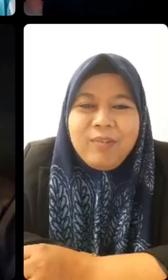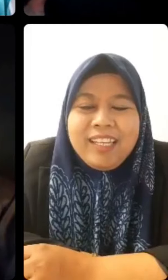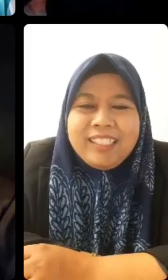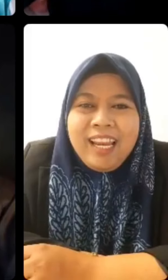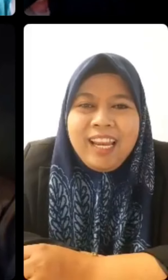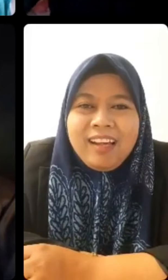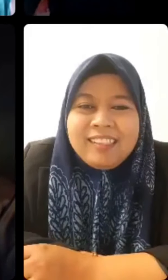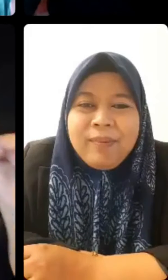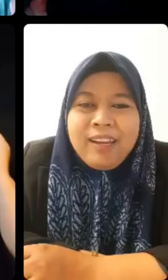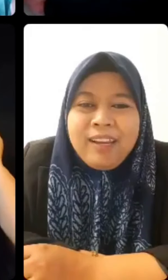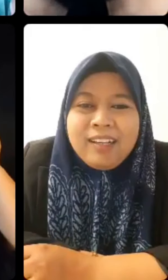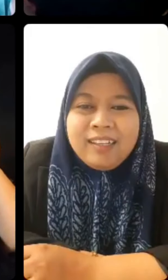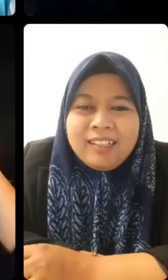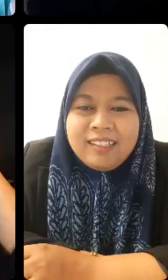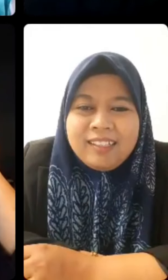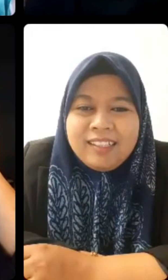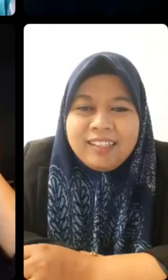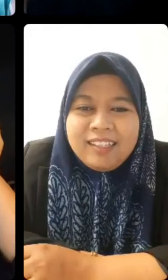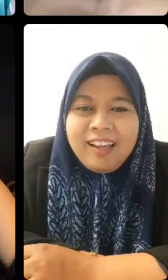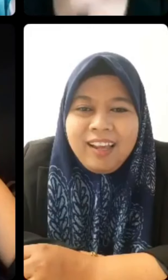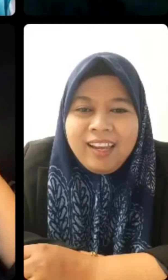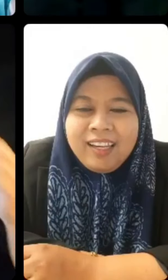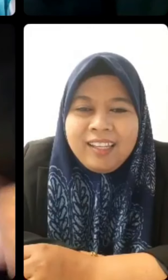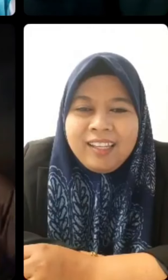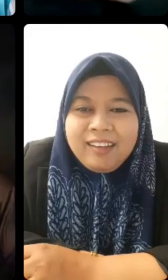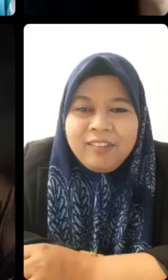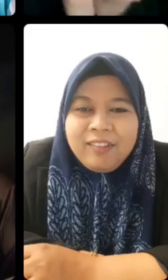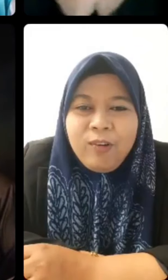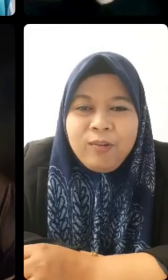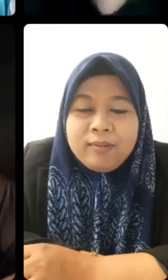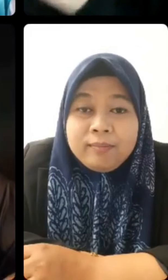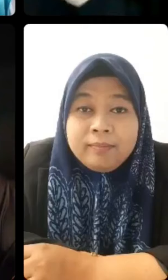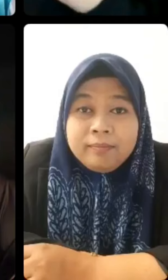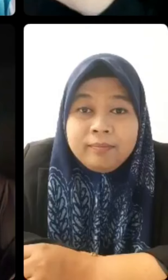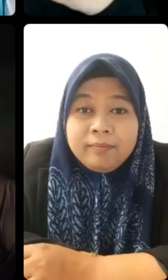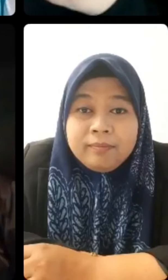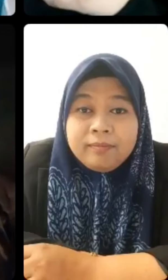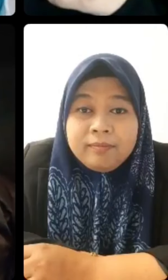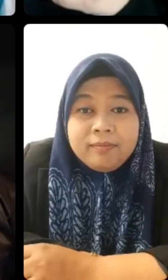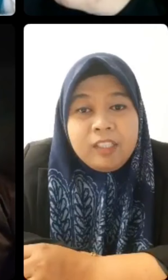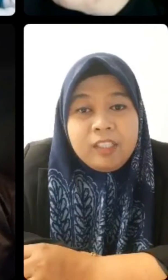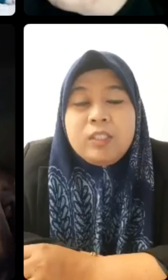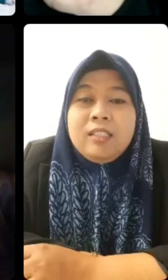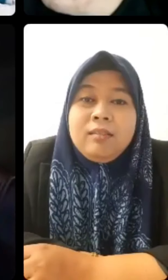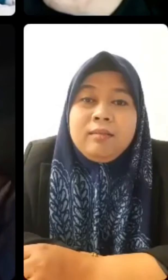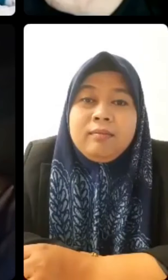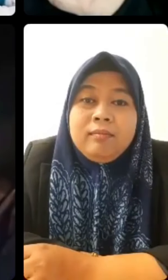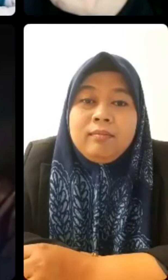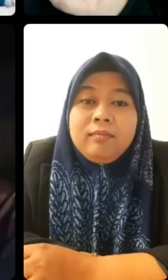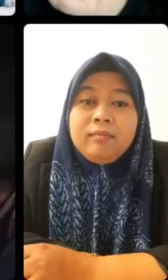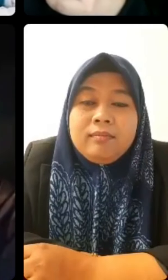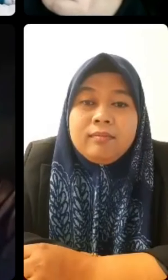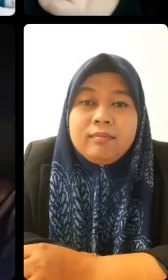So saya boleh share lah siapa yang nak add lagi, follow. Itu saja.